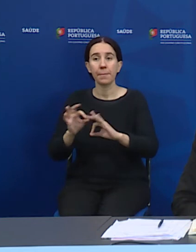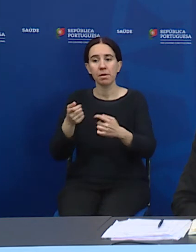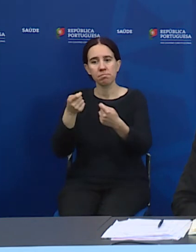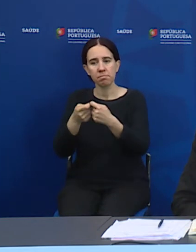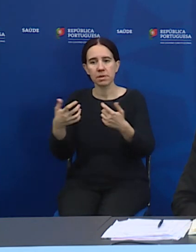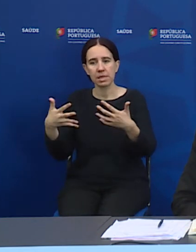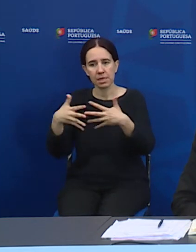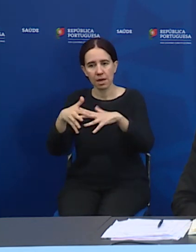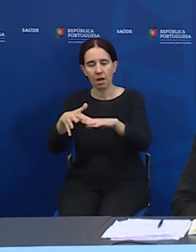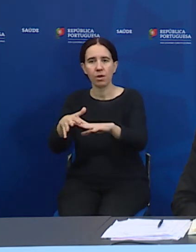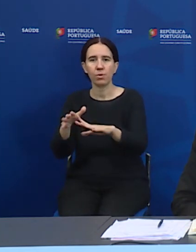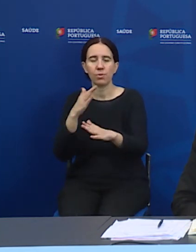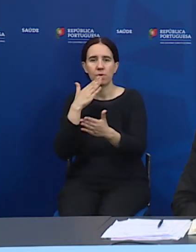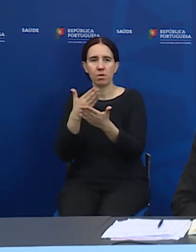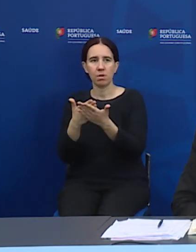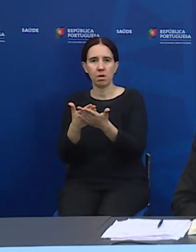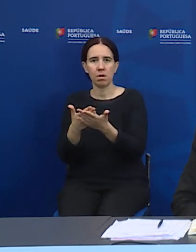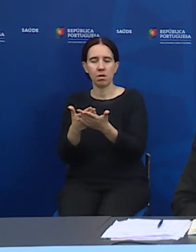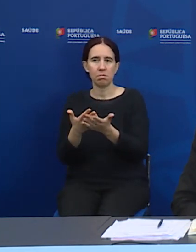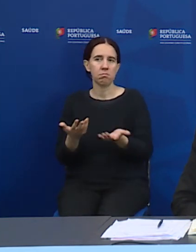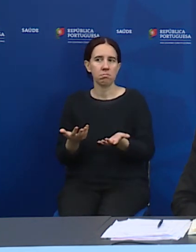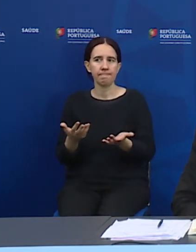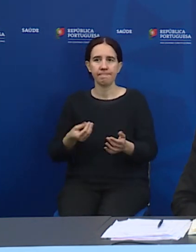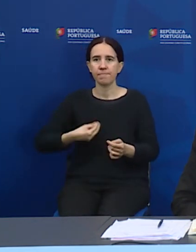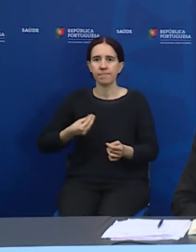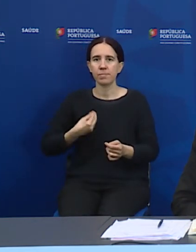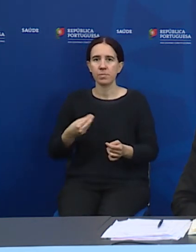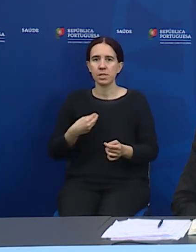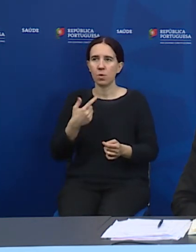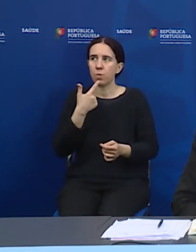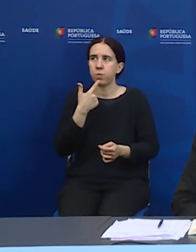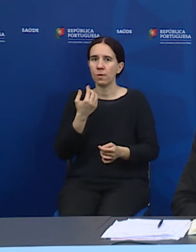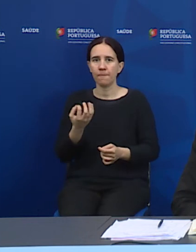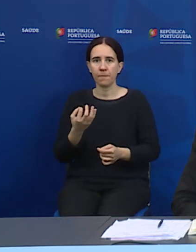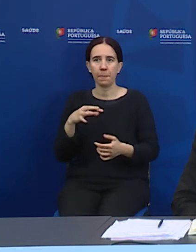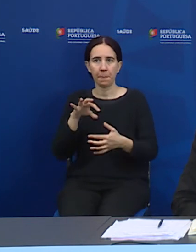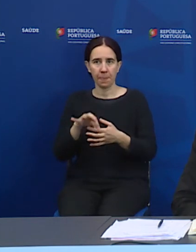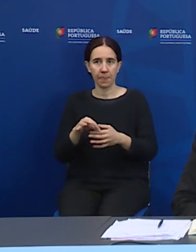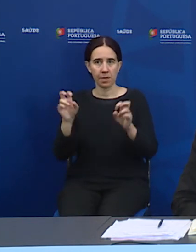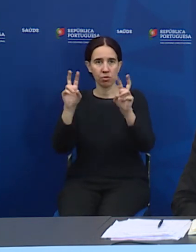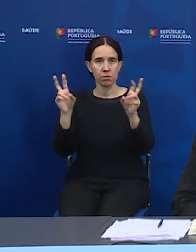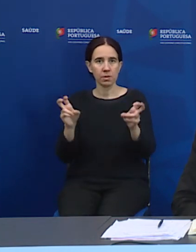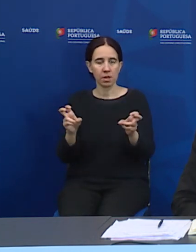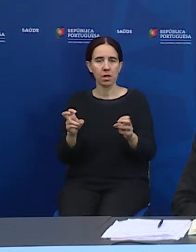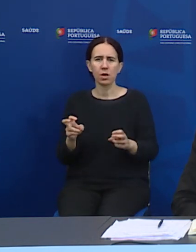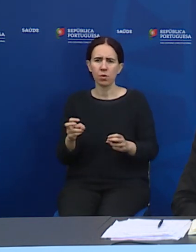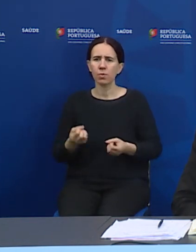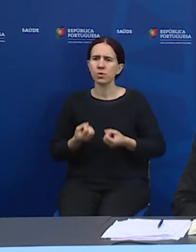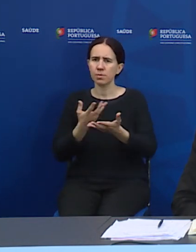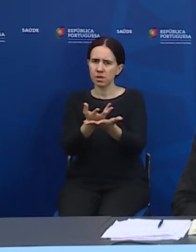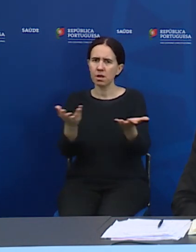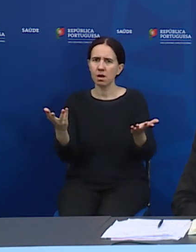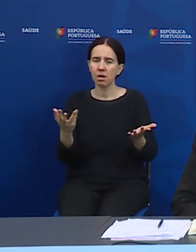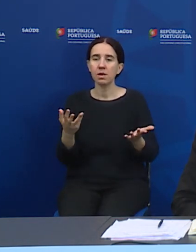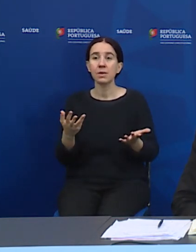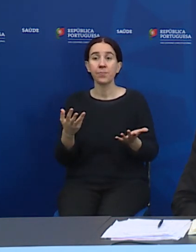a resposta integrada é aquilo que é uma preocupação muito grande relativamente a esta matéria eu posso partilhar